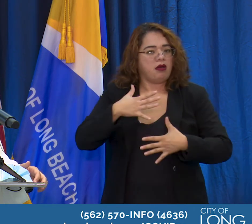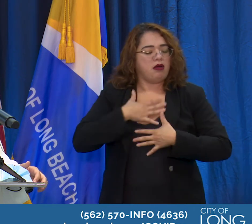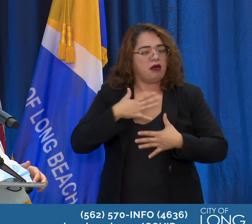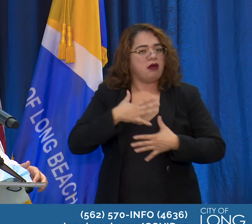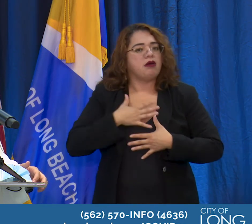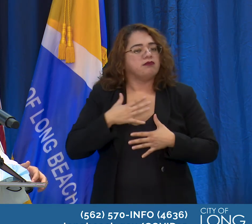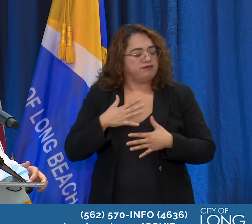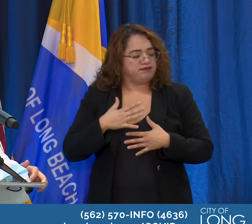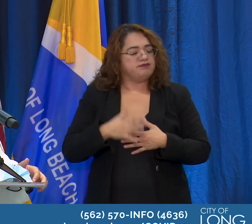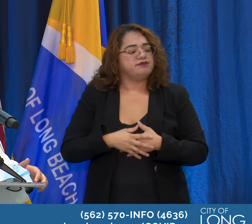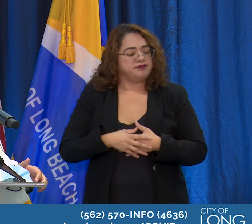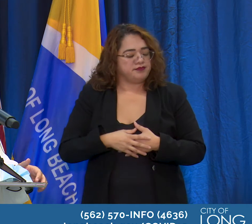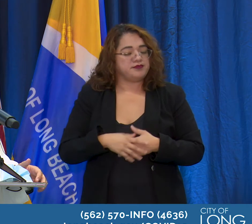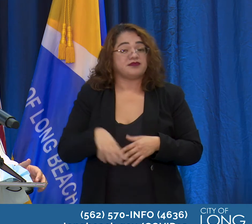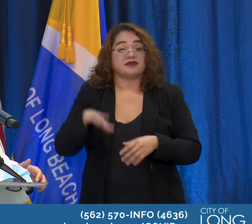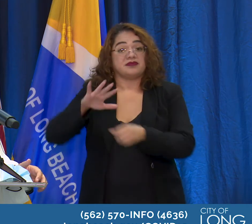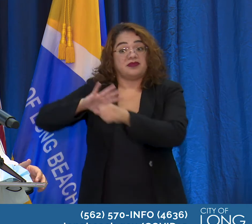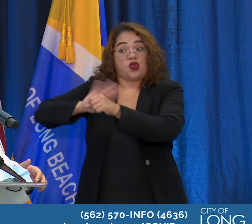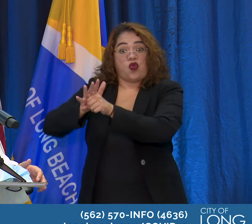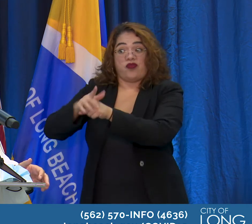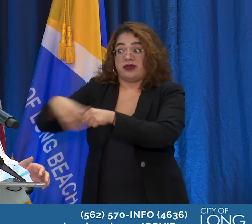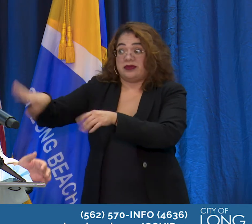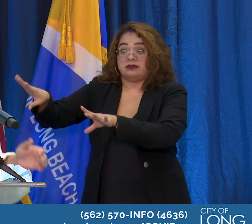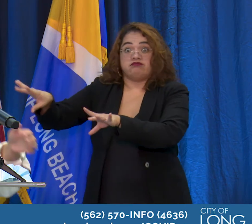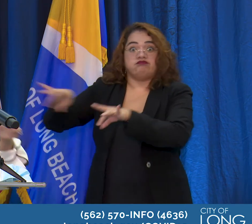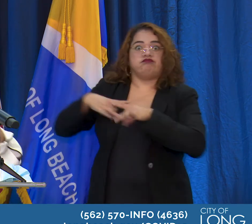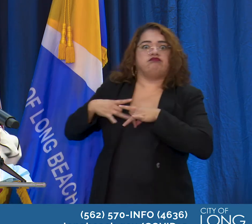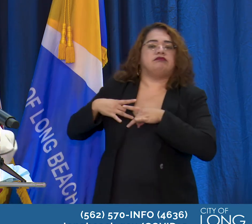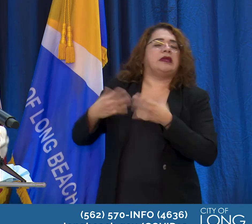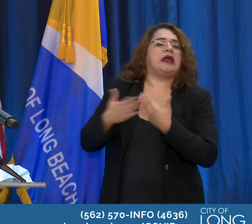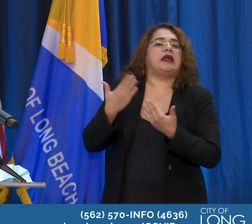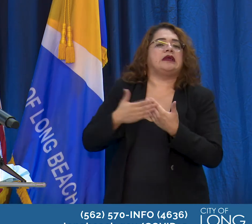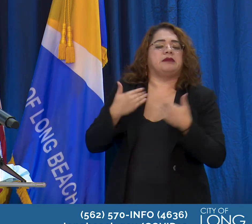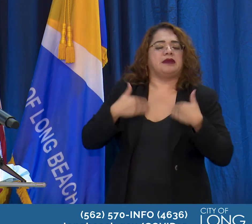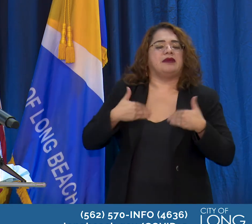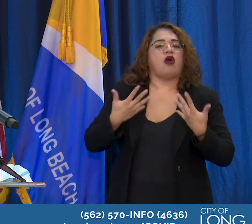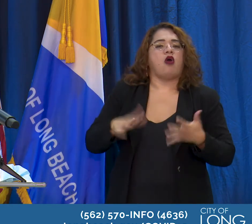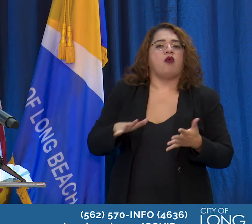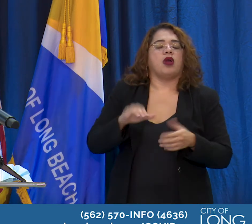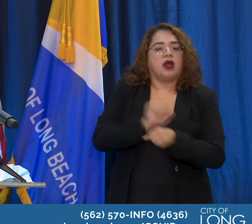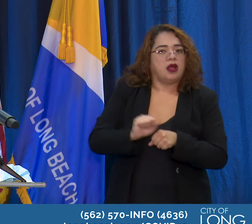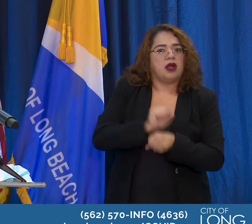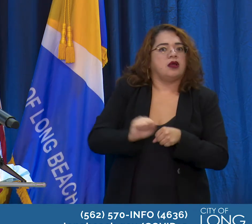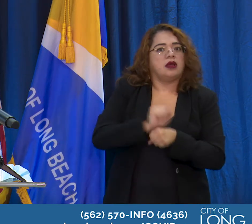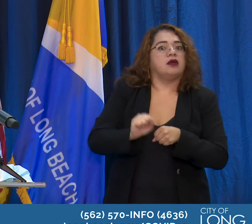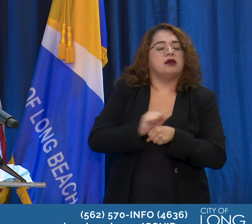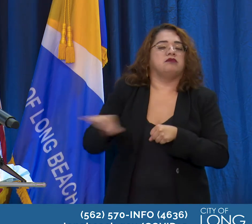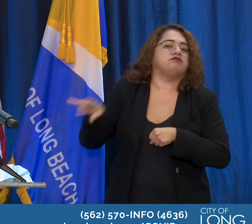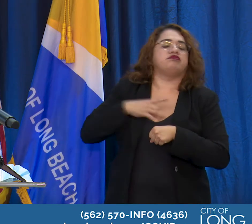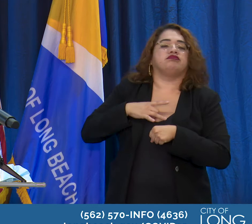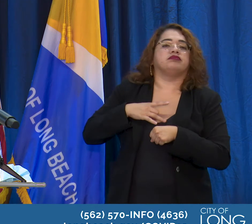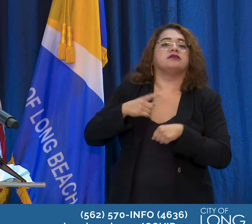respiratorias y ser más vulnerable a COVID-19. Se le recuerda que los tapados de boca no